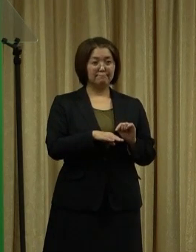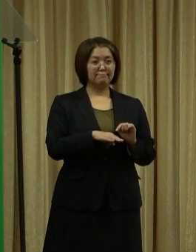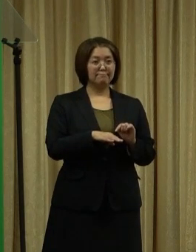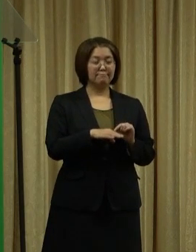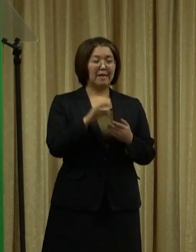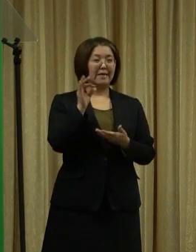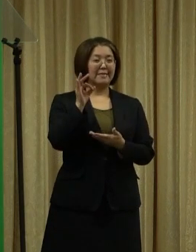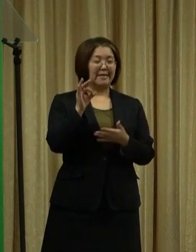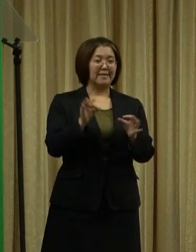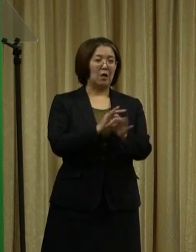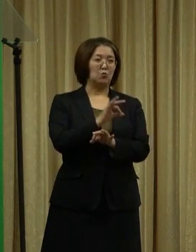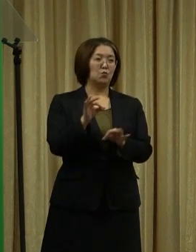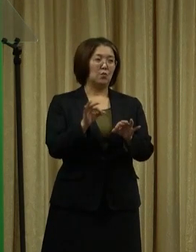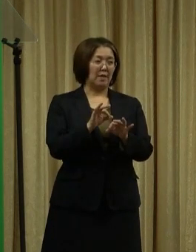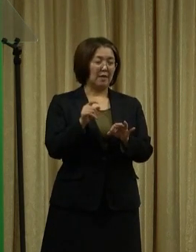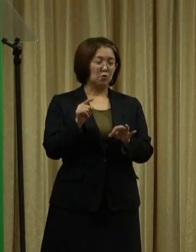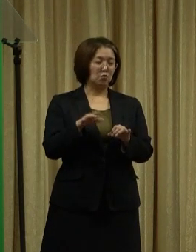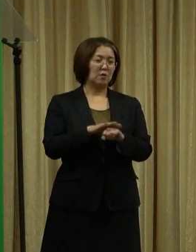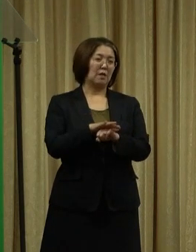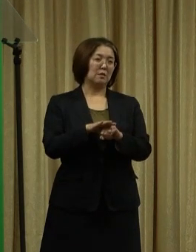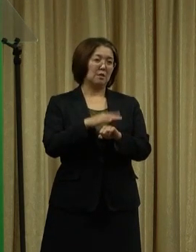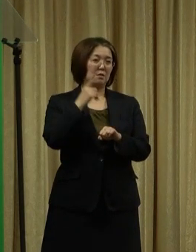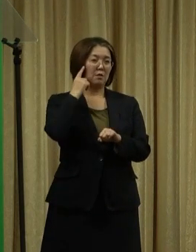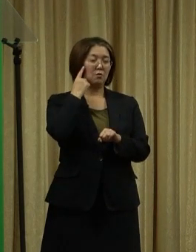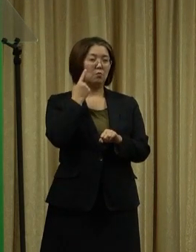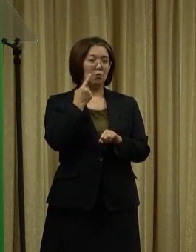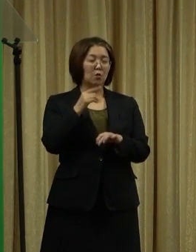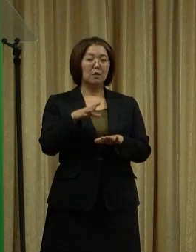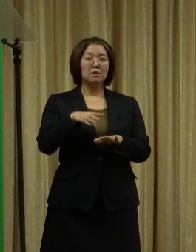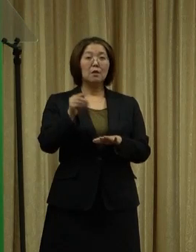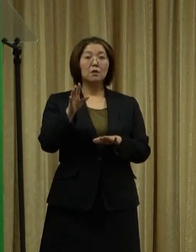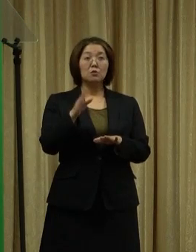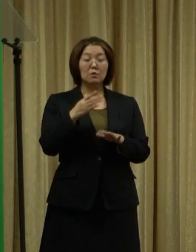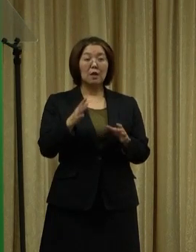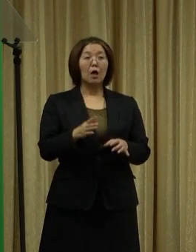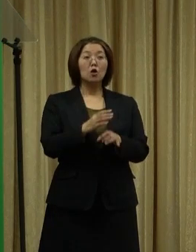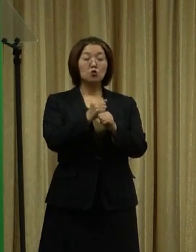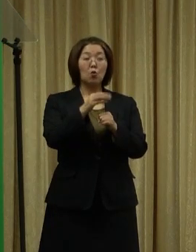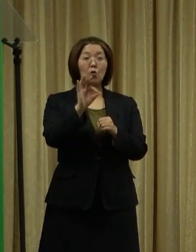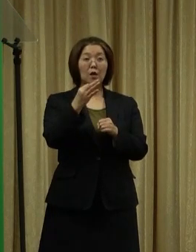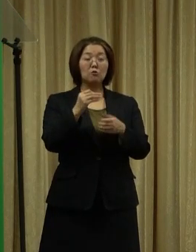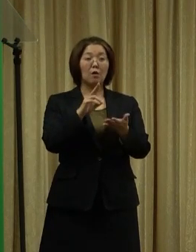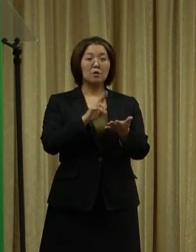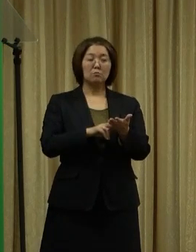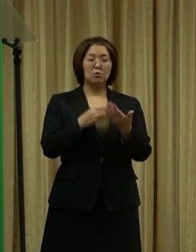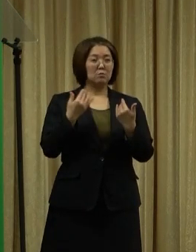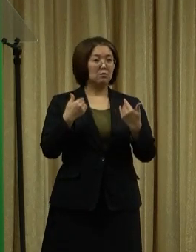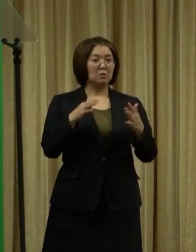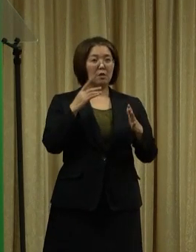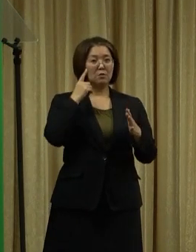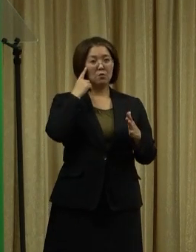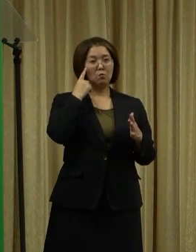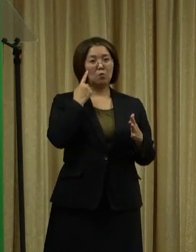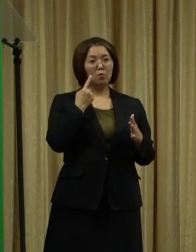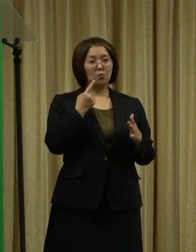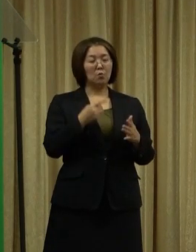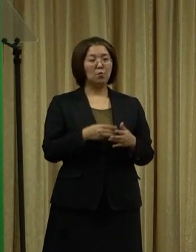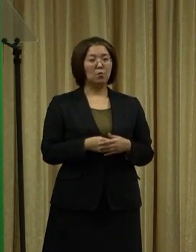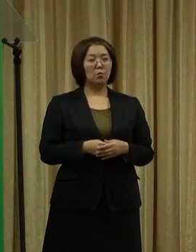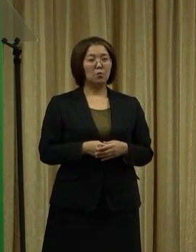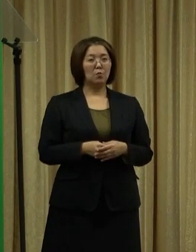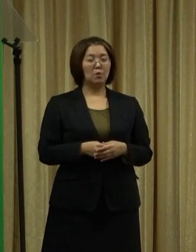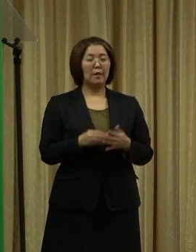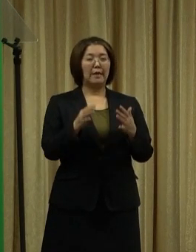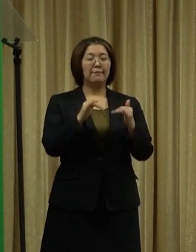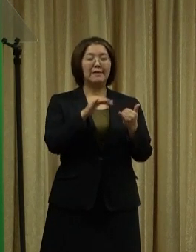財政運用していくことは大切だと思いますが、最初から総額を別に私は決める必要はないと思います。